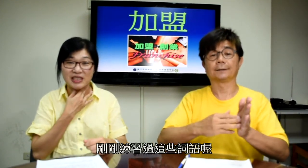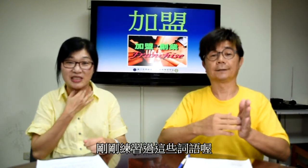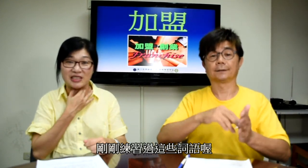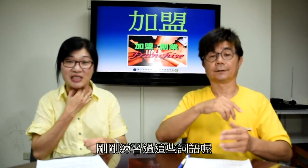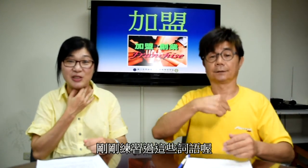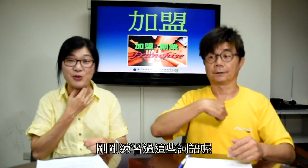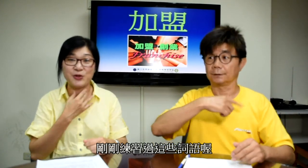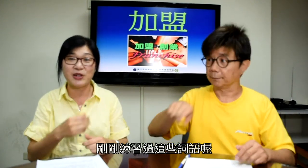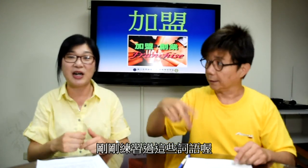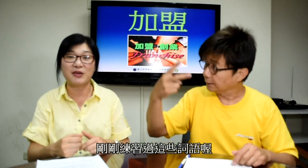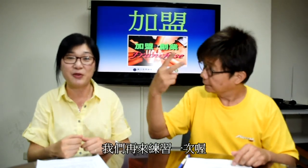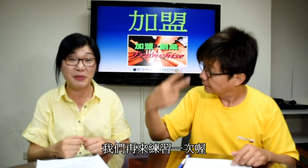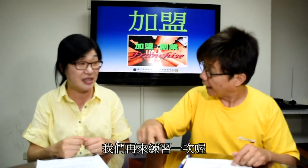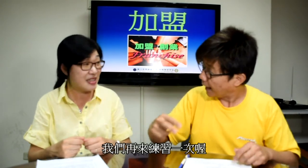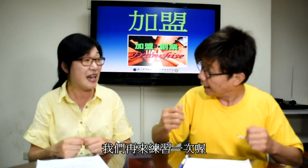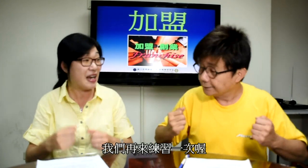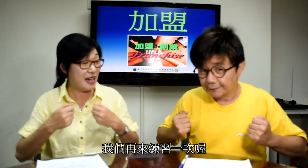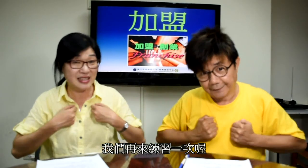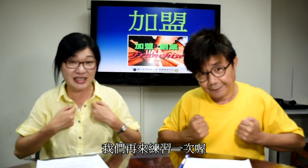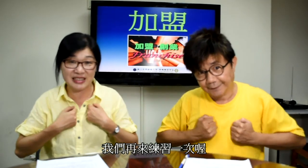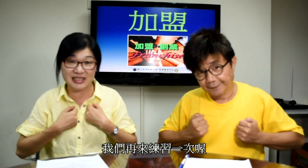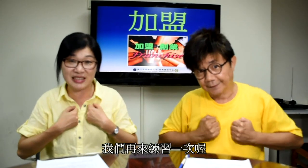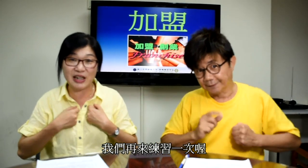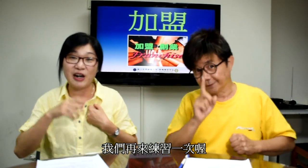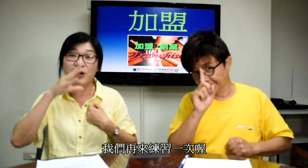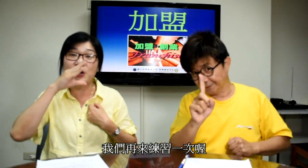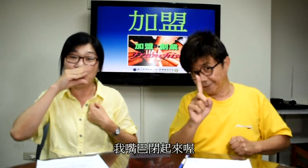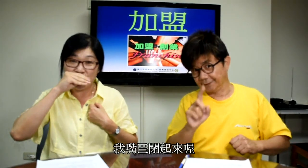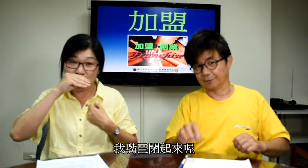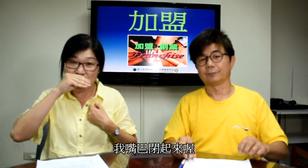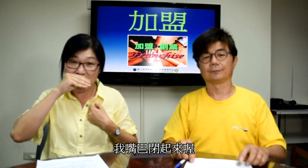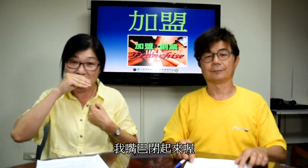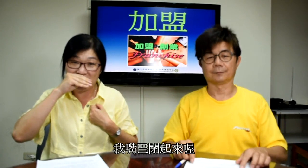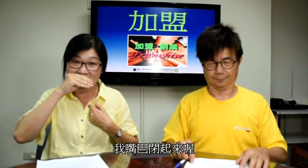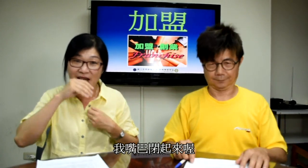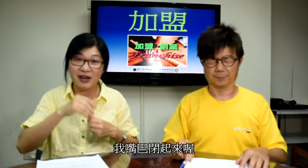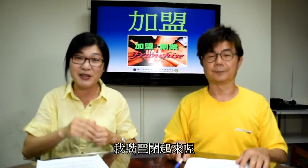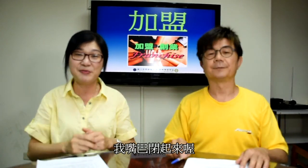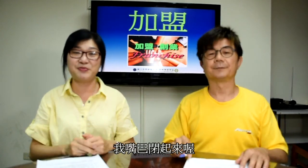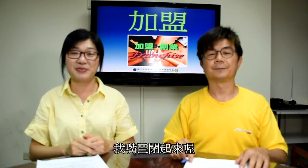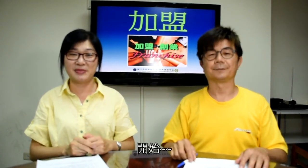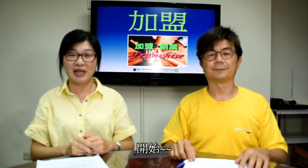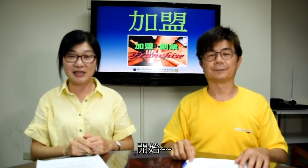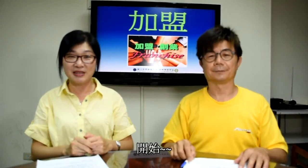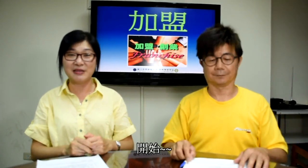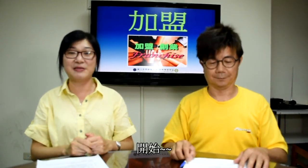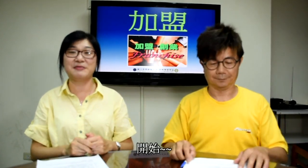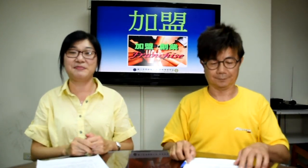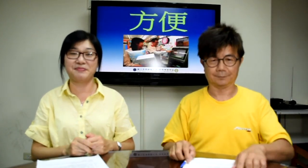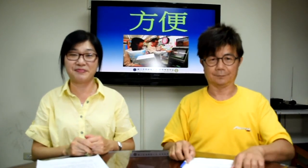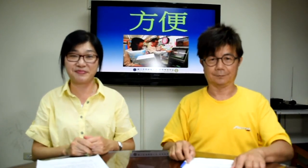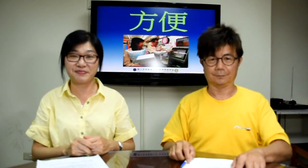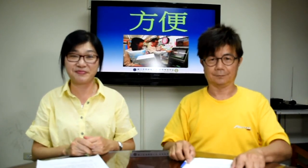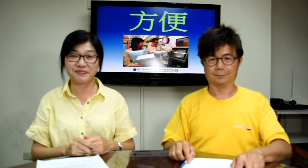词语啊，我们再来练习一次哦。我嘴巴闭起来哦，开始。